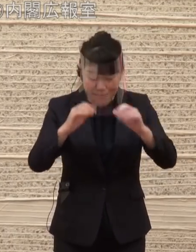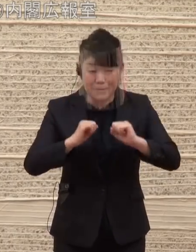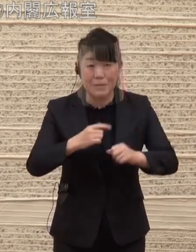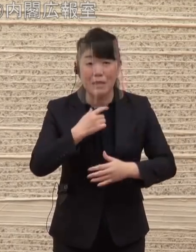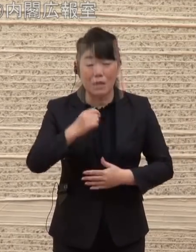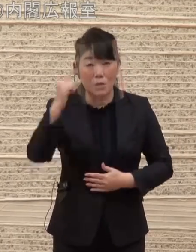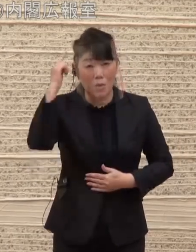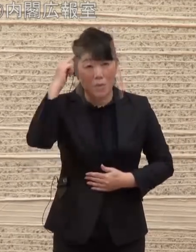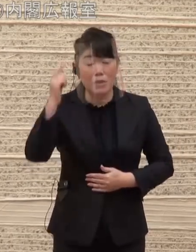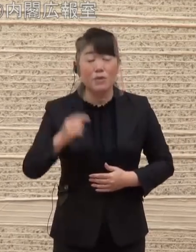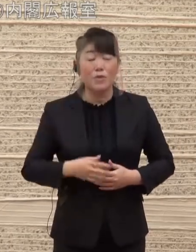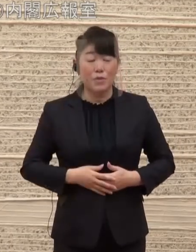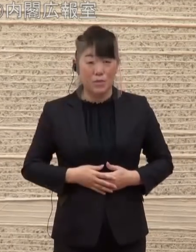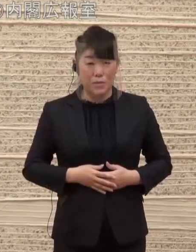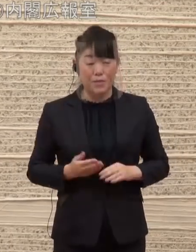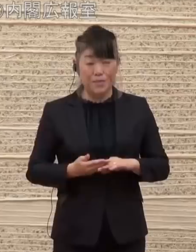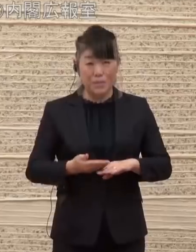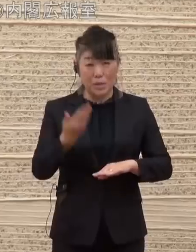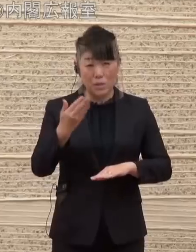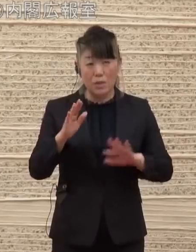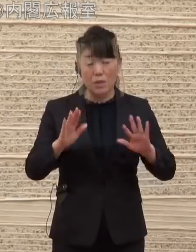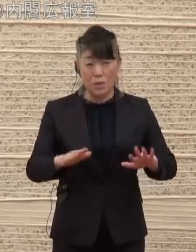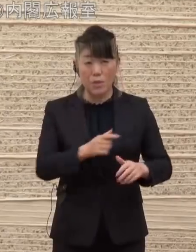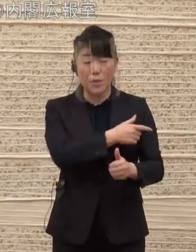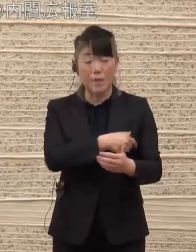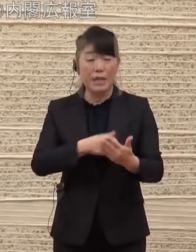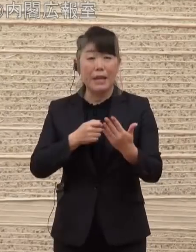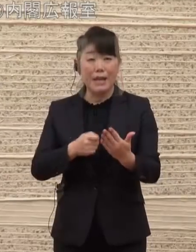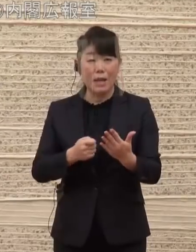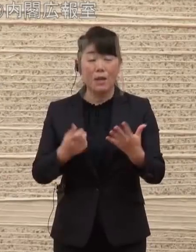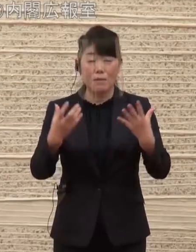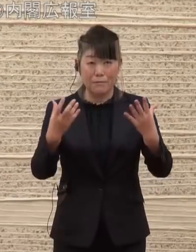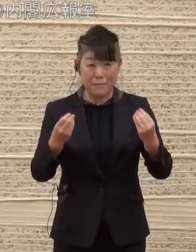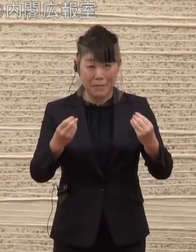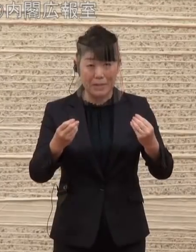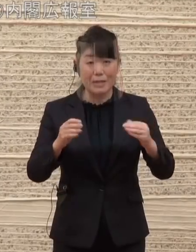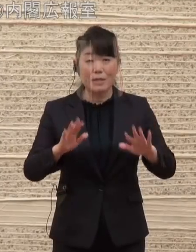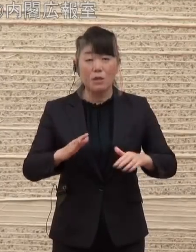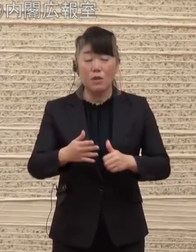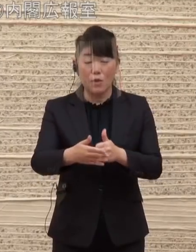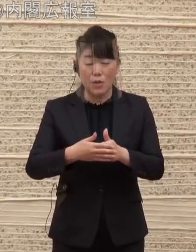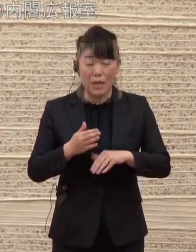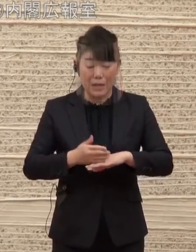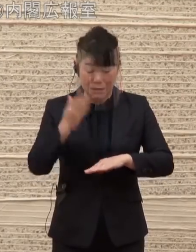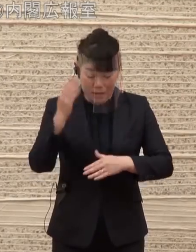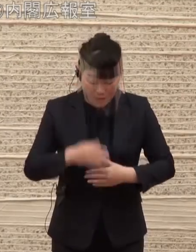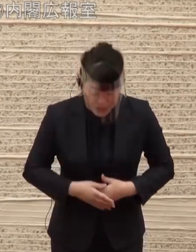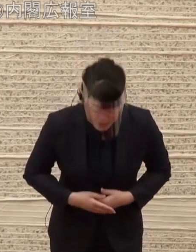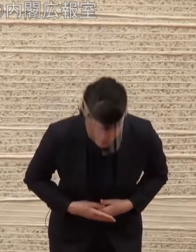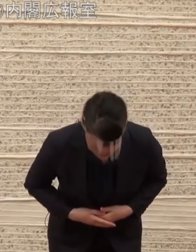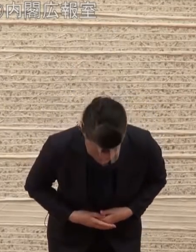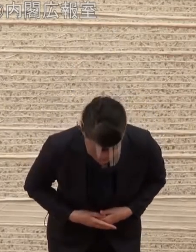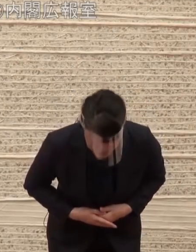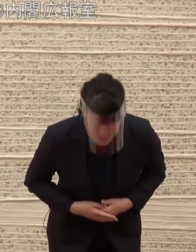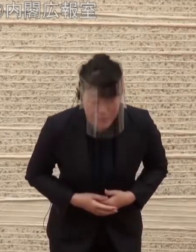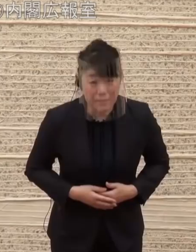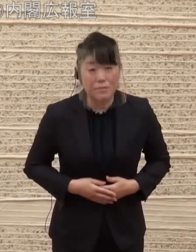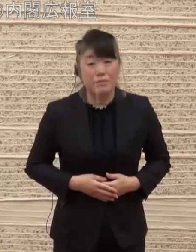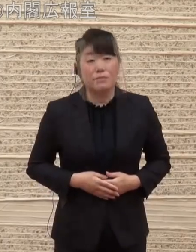ありがとうございましたそれでは以上をもちまして音痴の記者会見難しいいただきます皆様のご協力感謝申し上げますありがとうございました